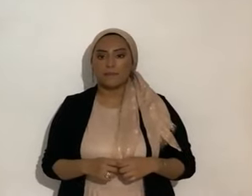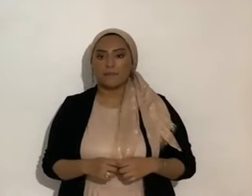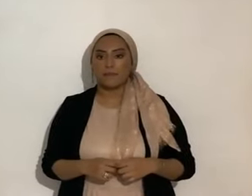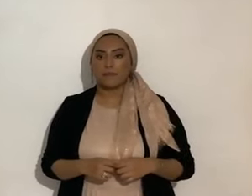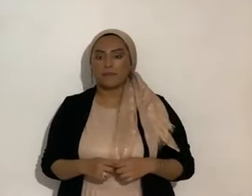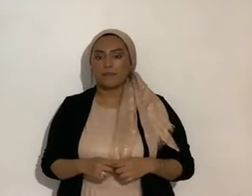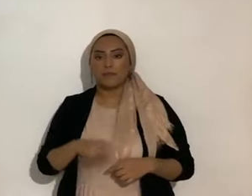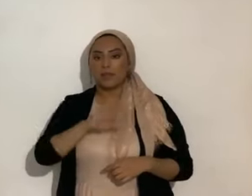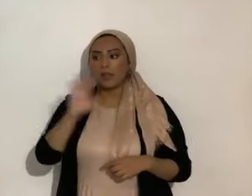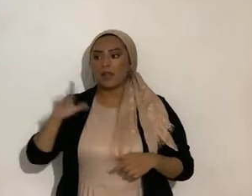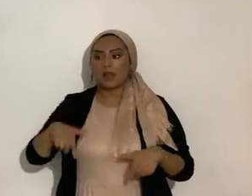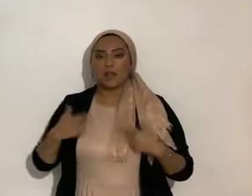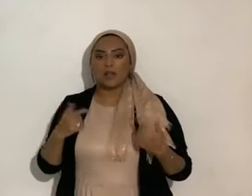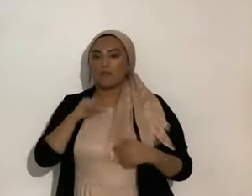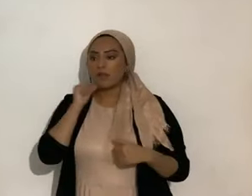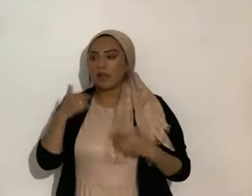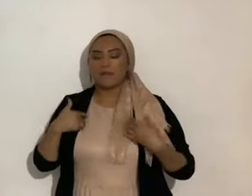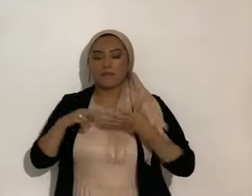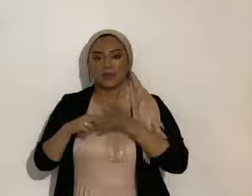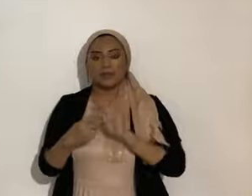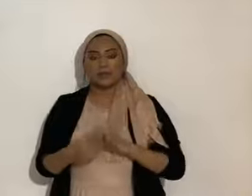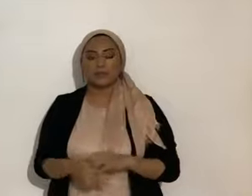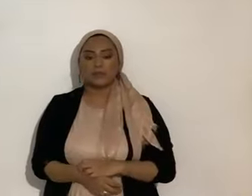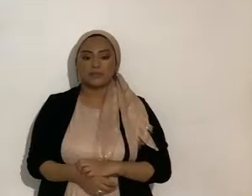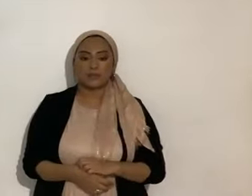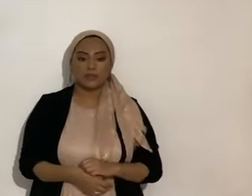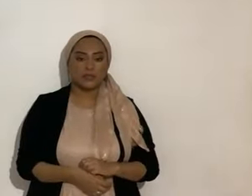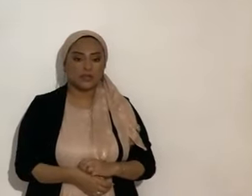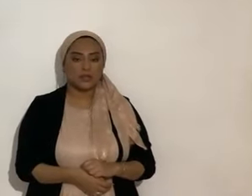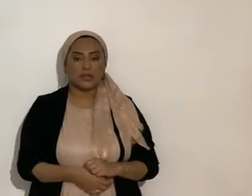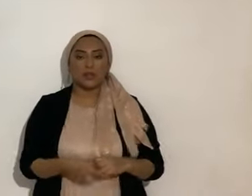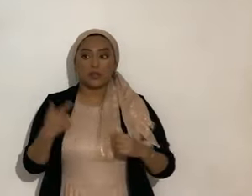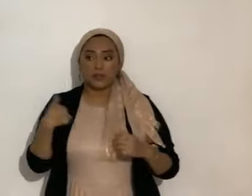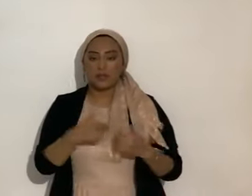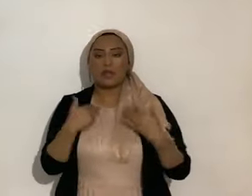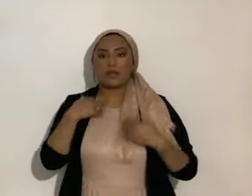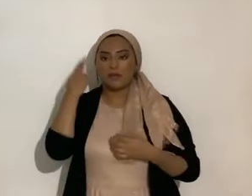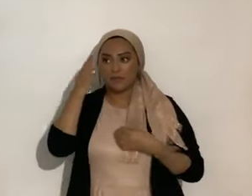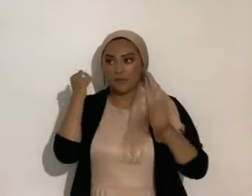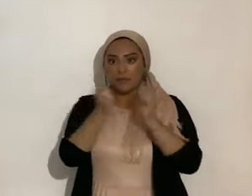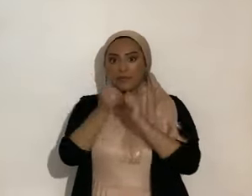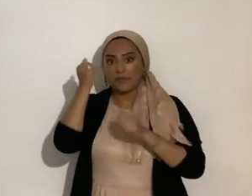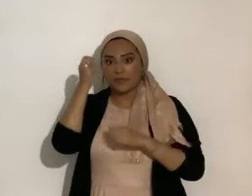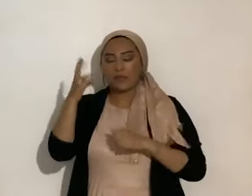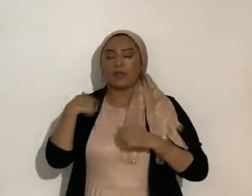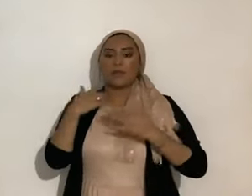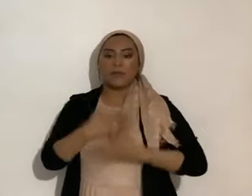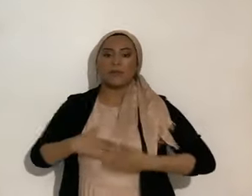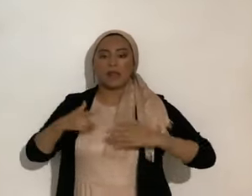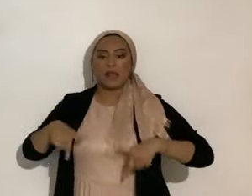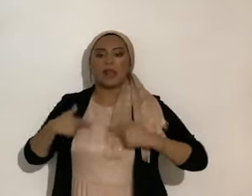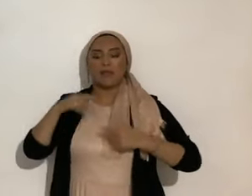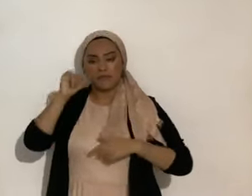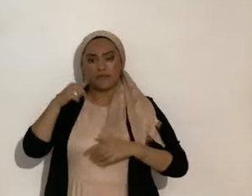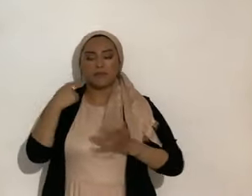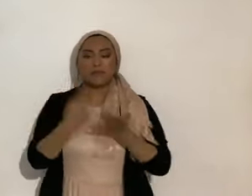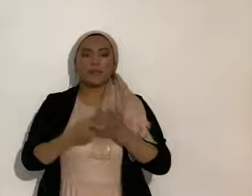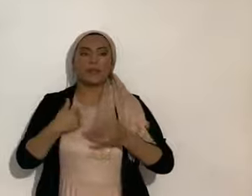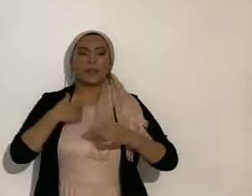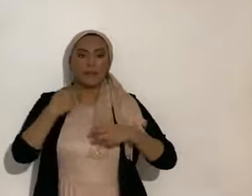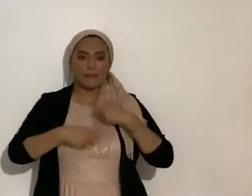sentido su vida. Y los que vemos, estamos en razón en Yahshua, disfrutamos de la vida. Tenemos luchas, tribulaciones, sí,